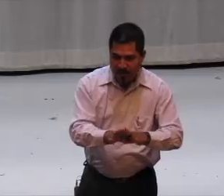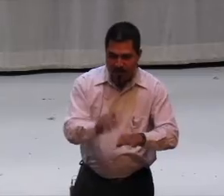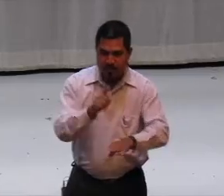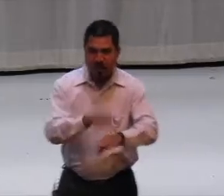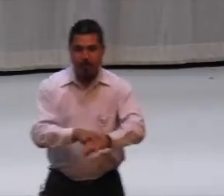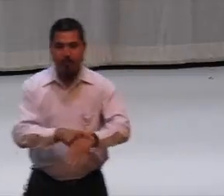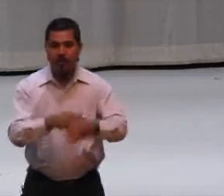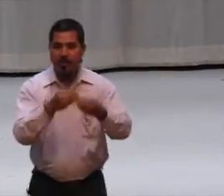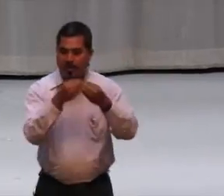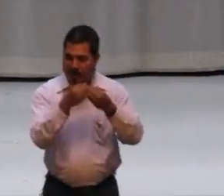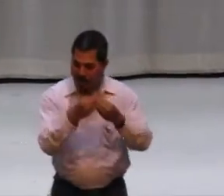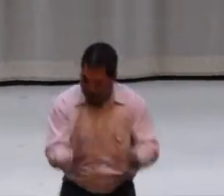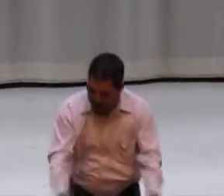Su tiempo se acabó.